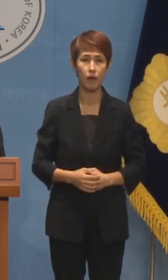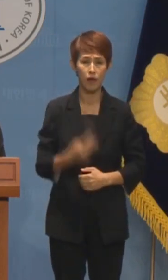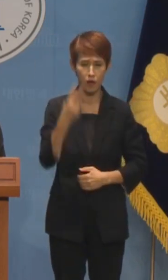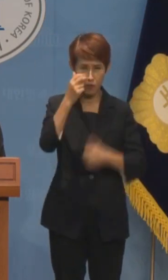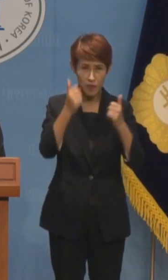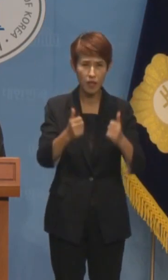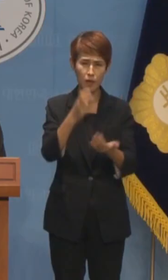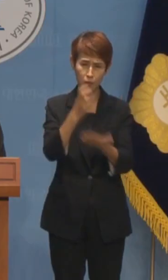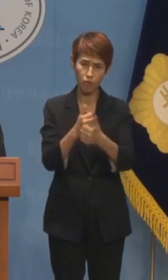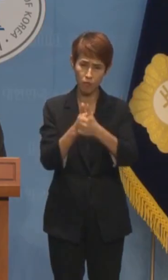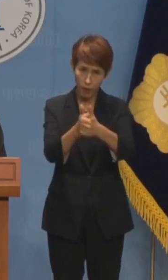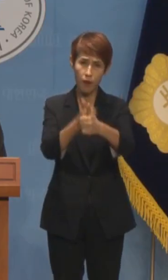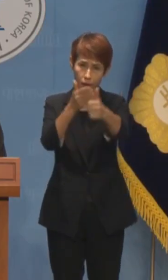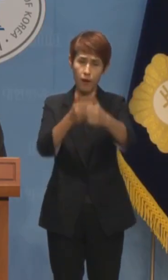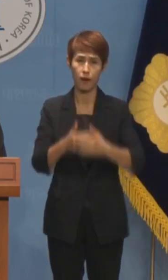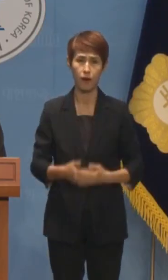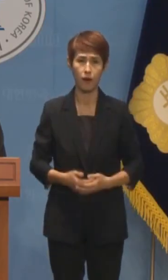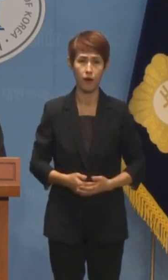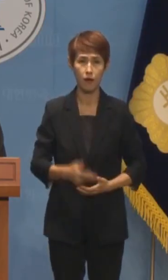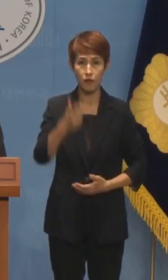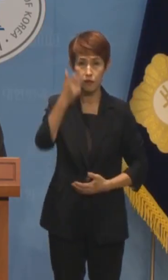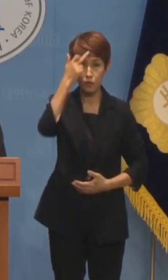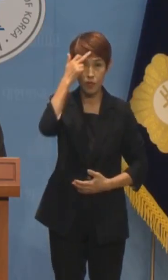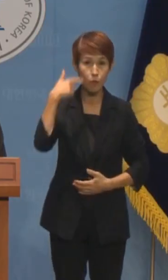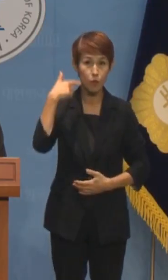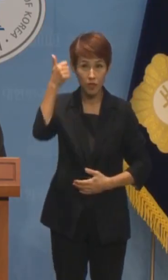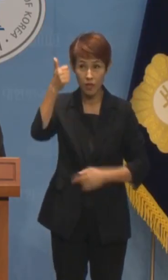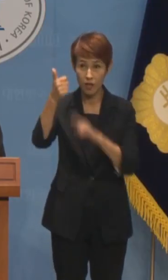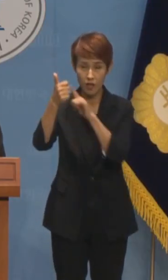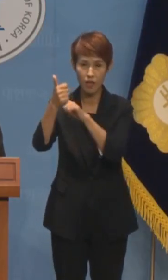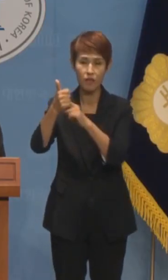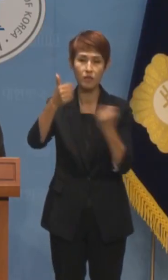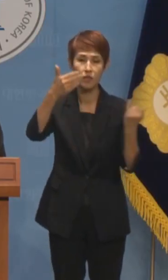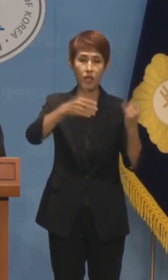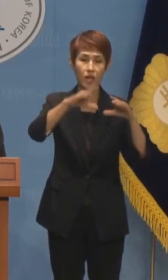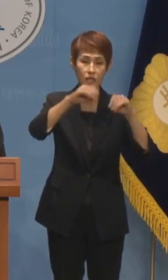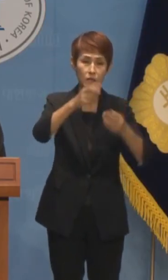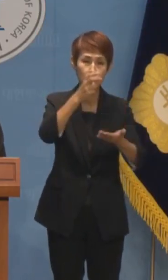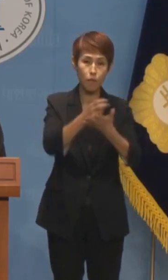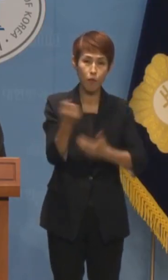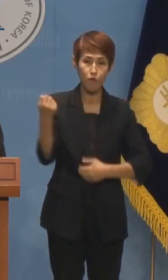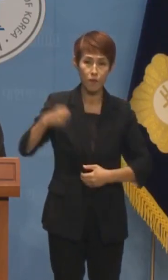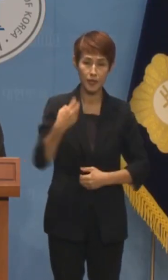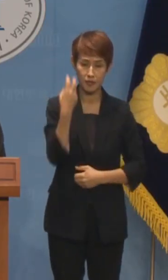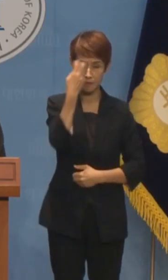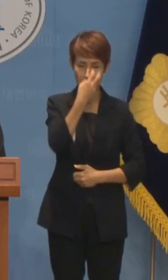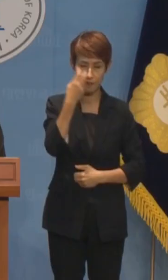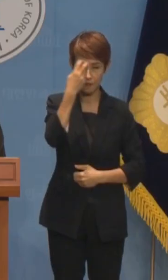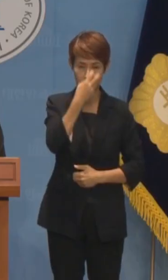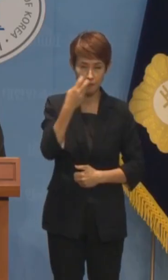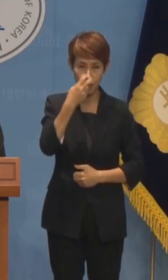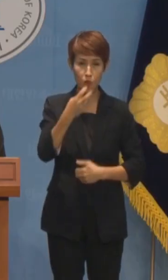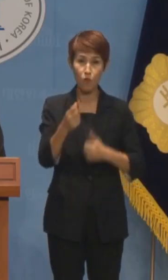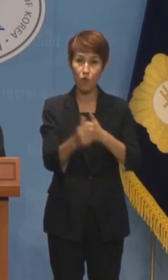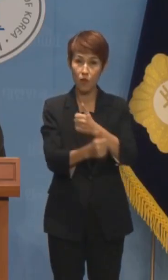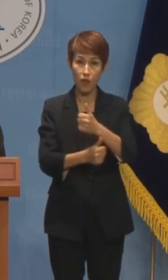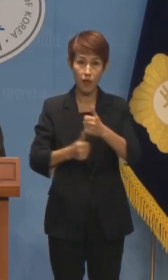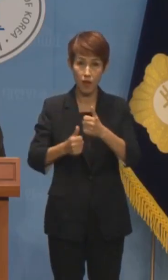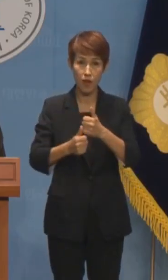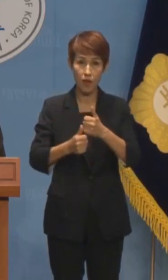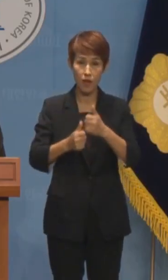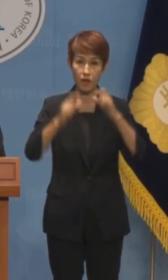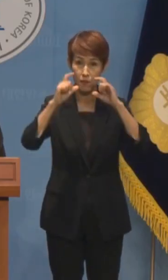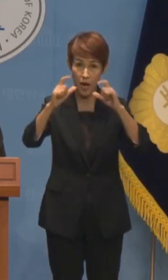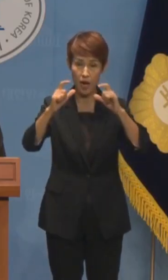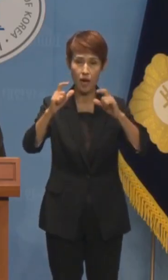하십시오. 최재형 목사 청탁금지법 위반 혐의를 심의한 대검찰청 수사심의위원회가